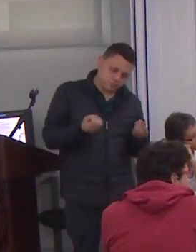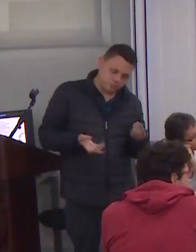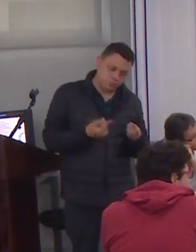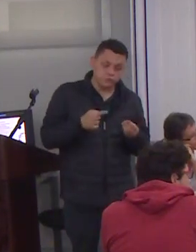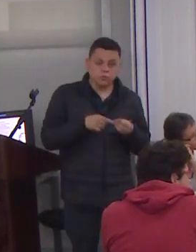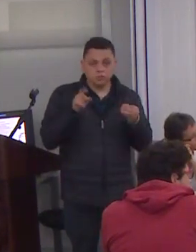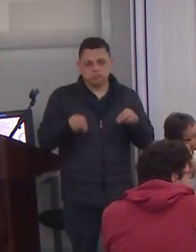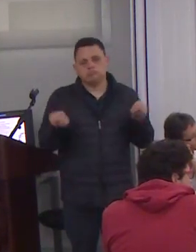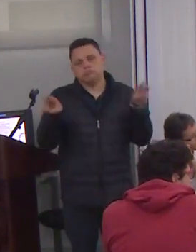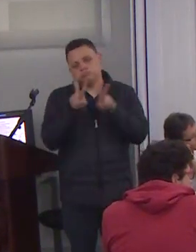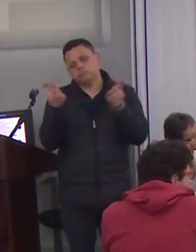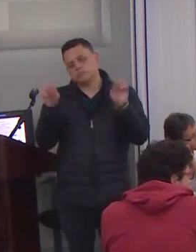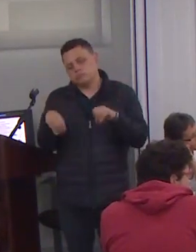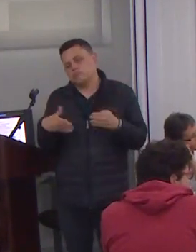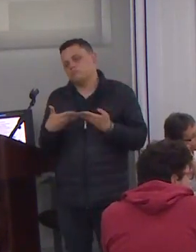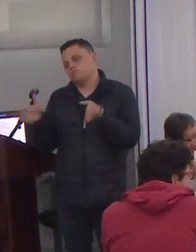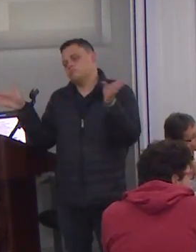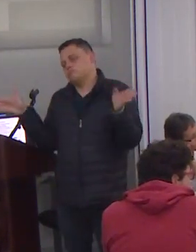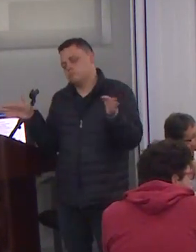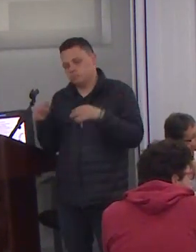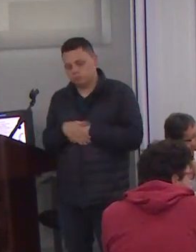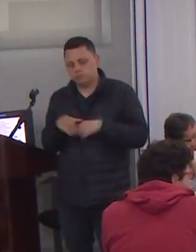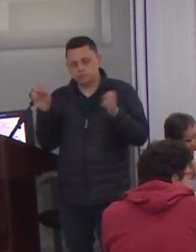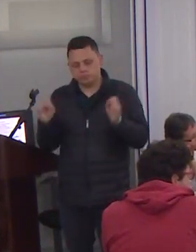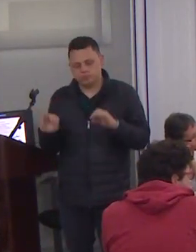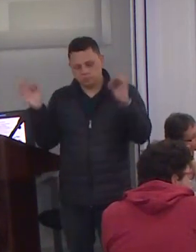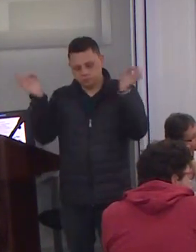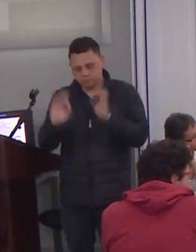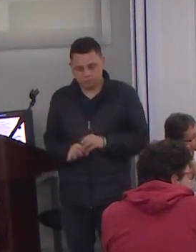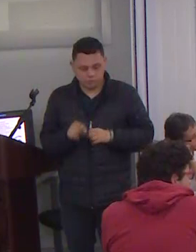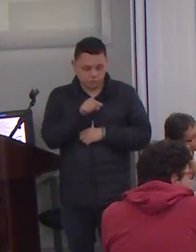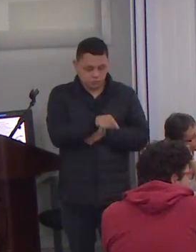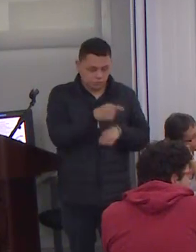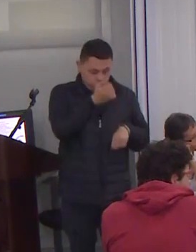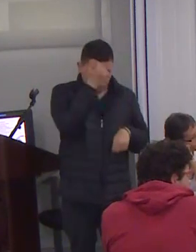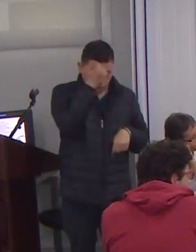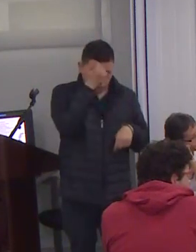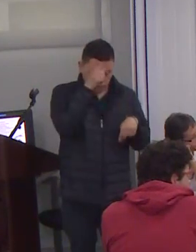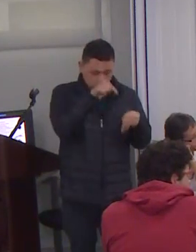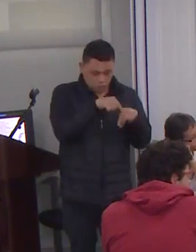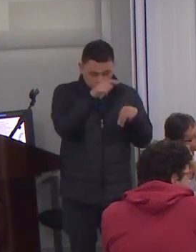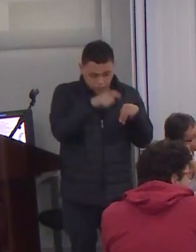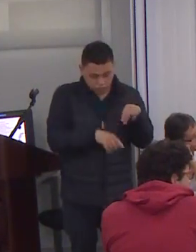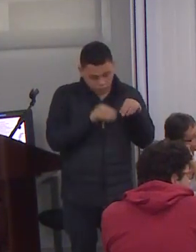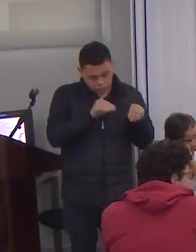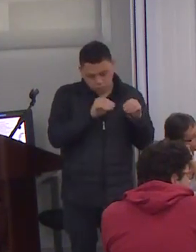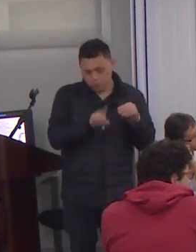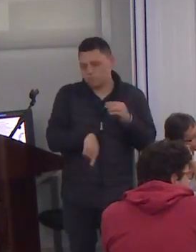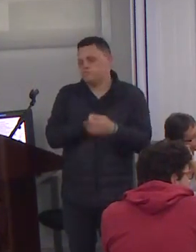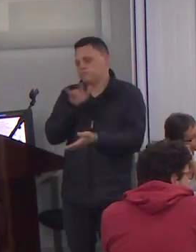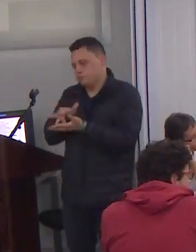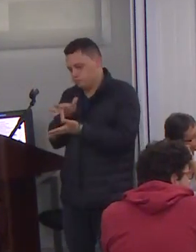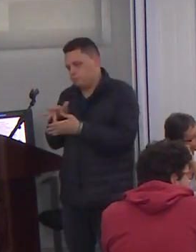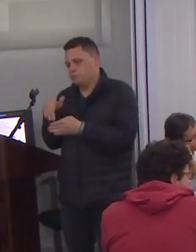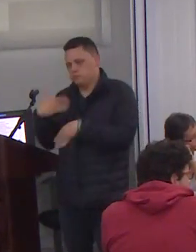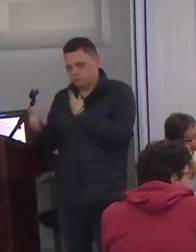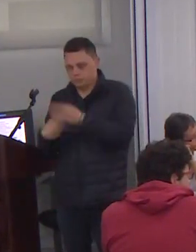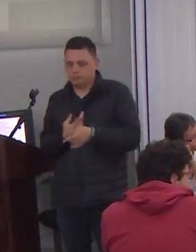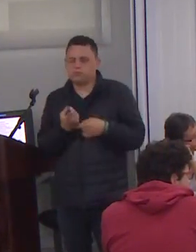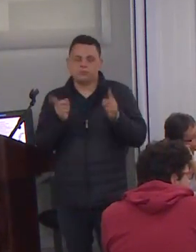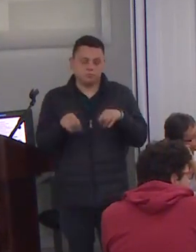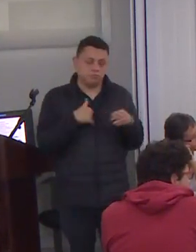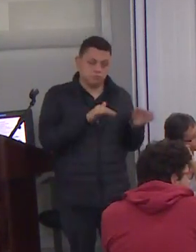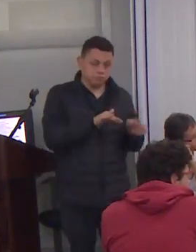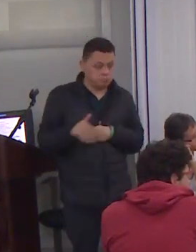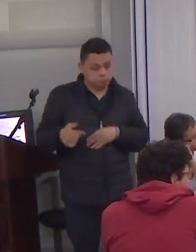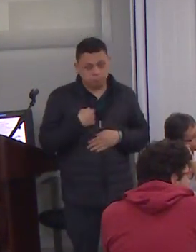también un tema de apertura y hay que preparar a los docentes para esos procesos y lo otro que yo diría que es fundamental